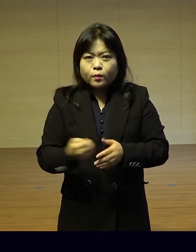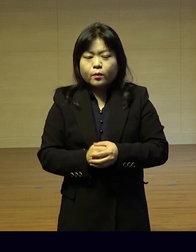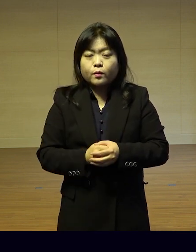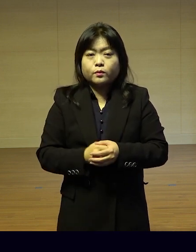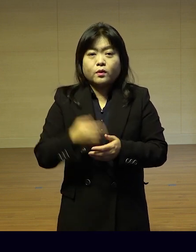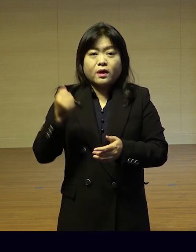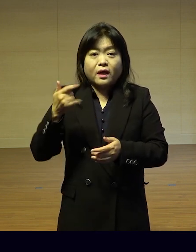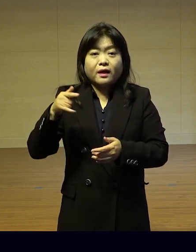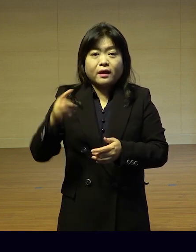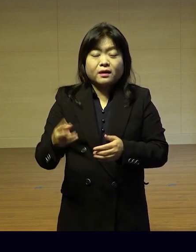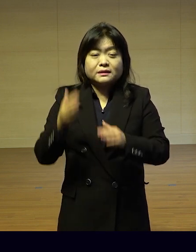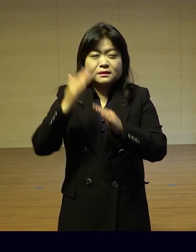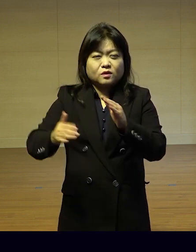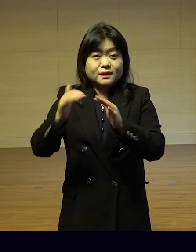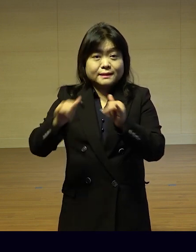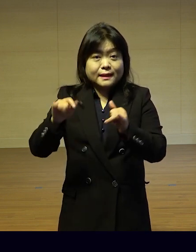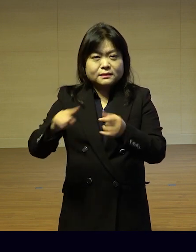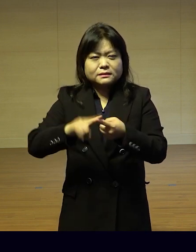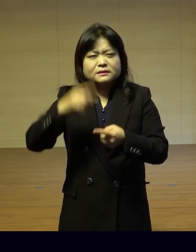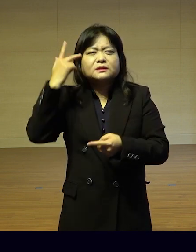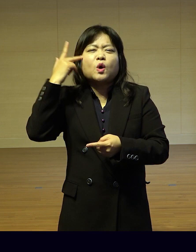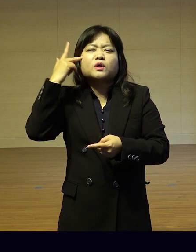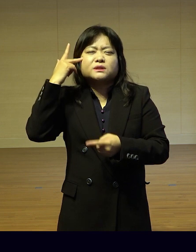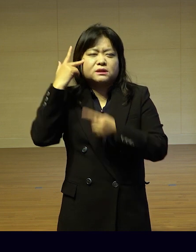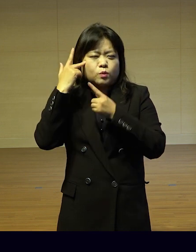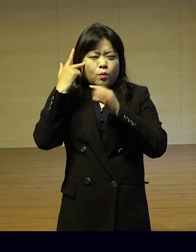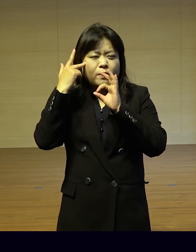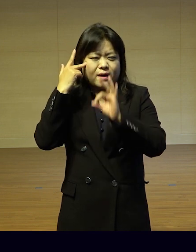그러니까 해겔도 절대자를 정신으로 봅니다. 그러니까